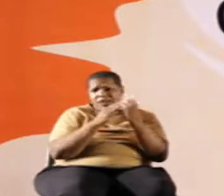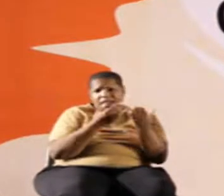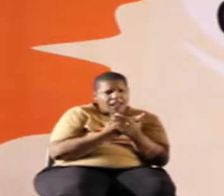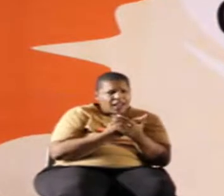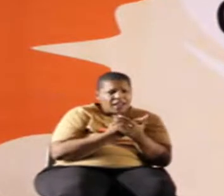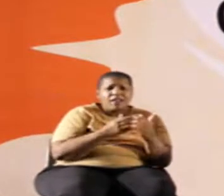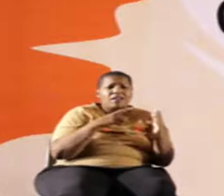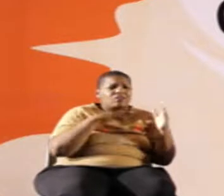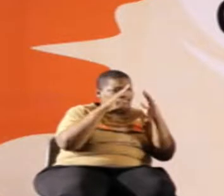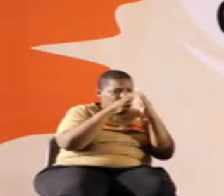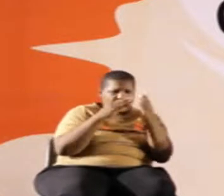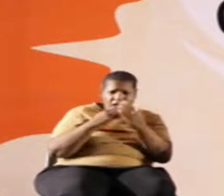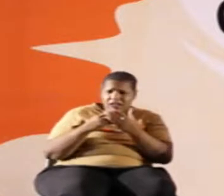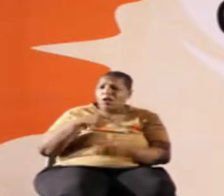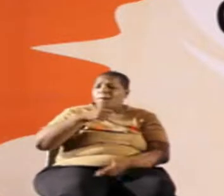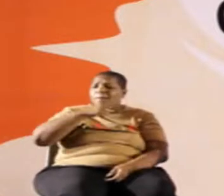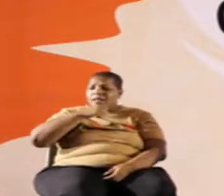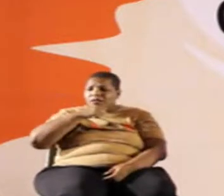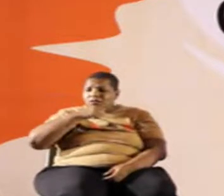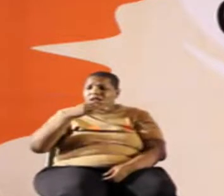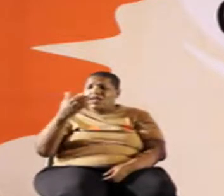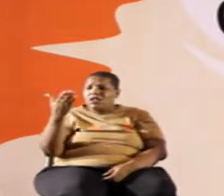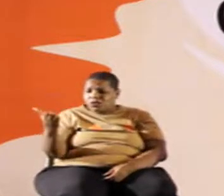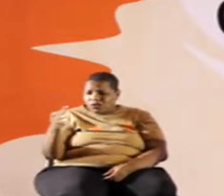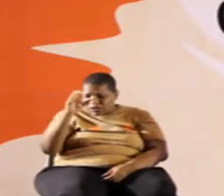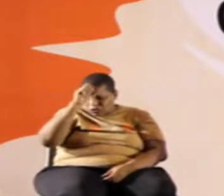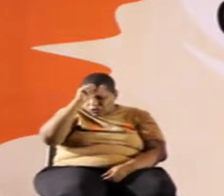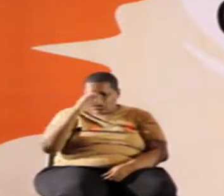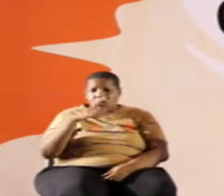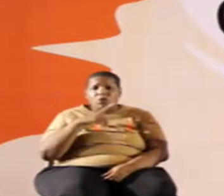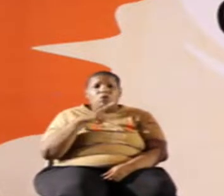aprende com as mais velhas e com os mais velhos. Não é?